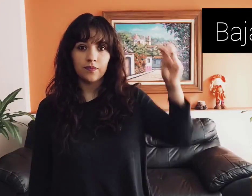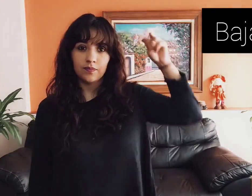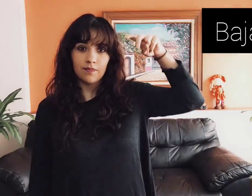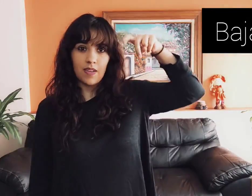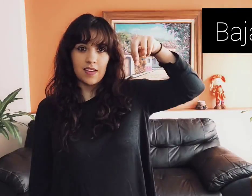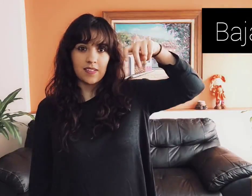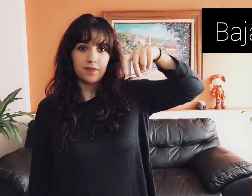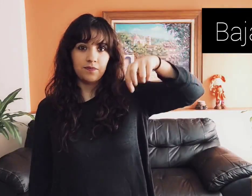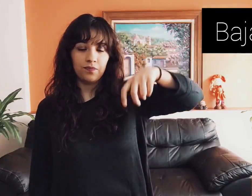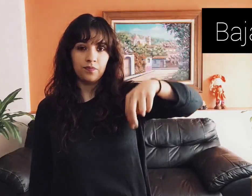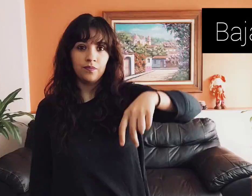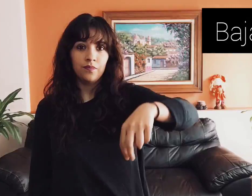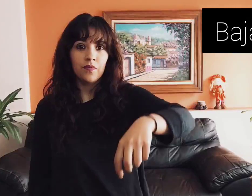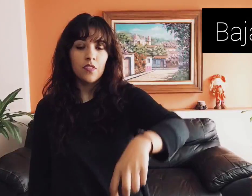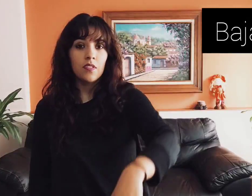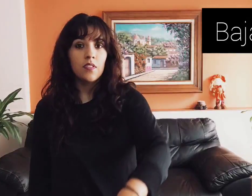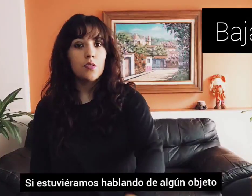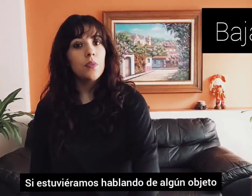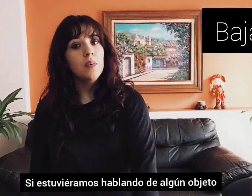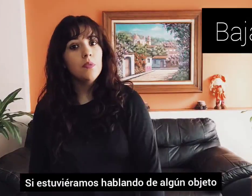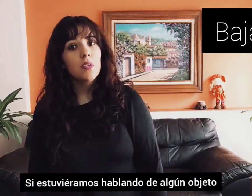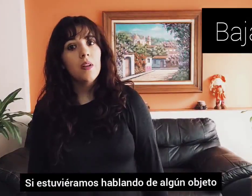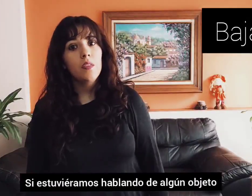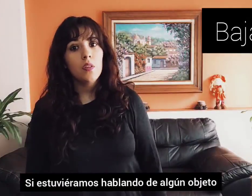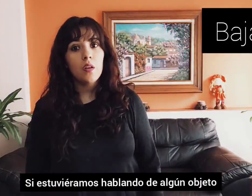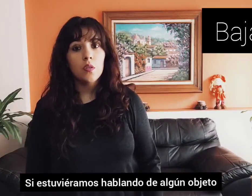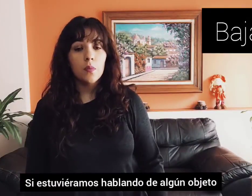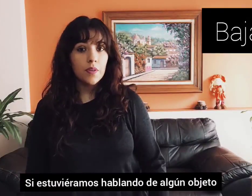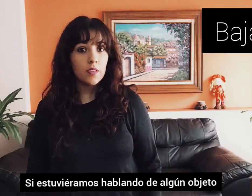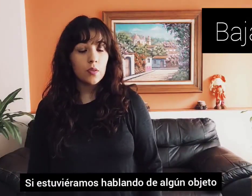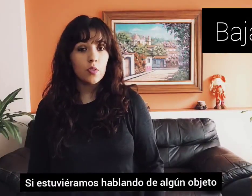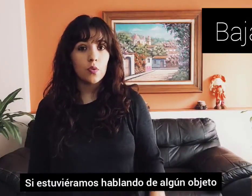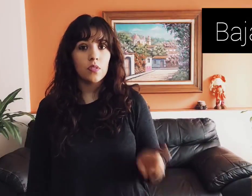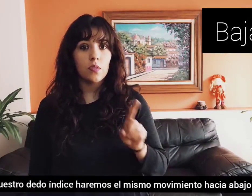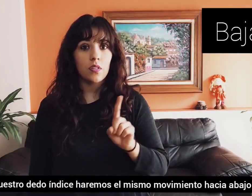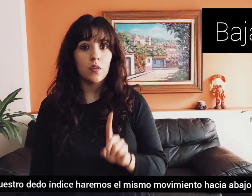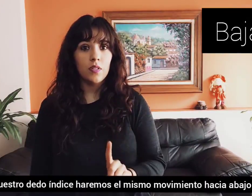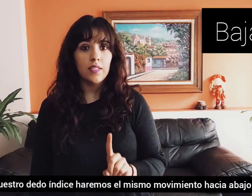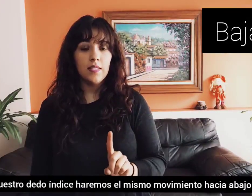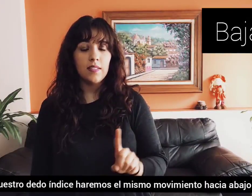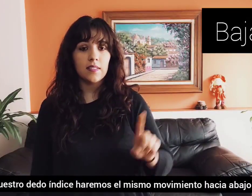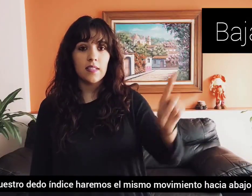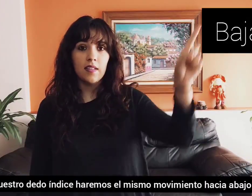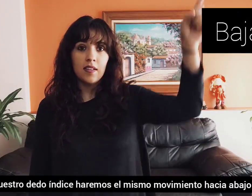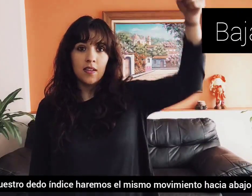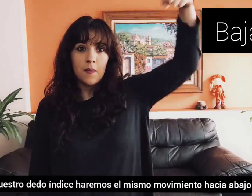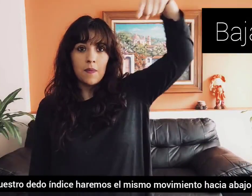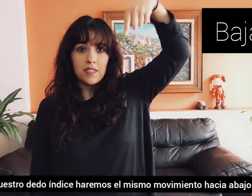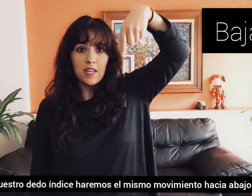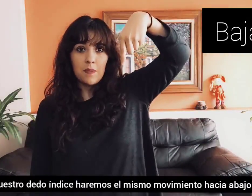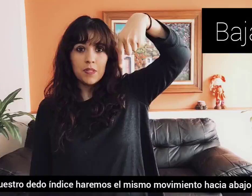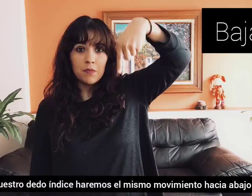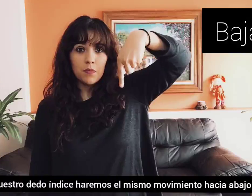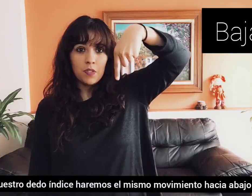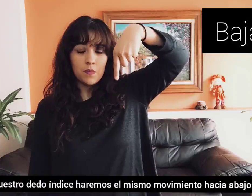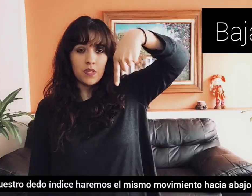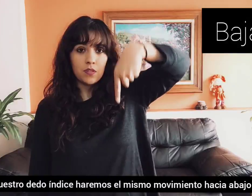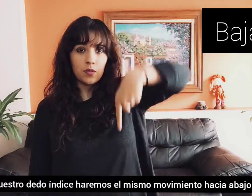Bajar. Si estuviéramos hablando de algún objeto con nuestro dedo índice, va a ser el mismo movimiento